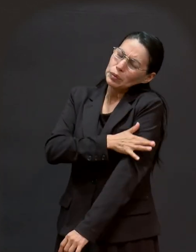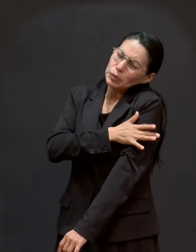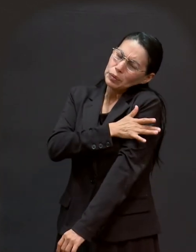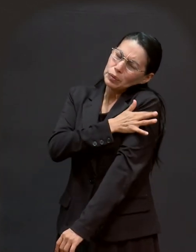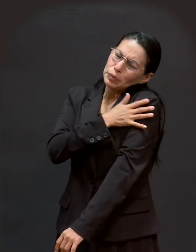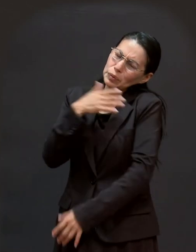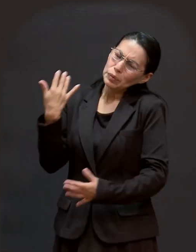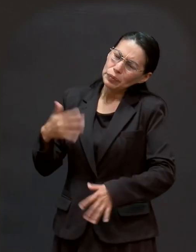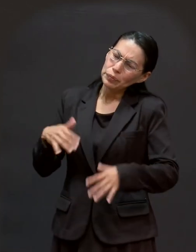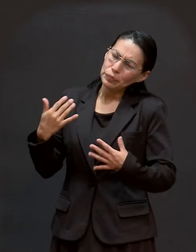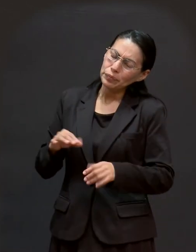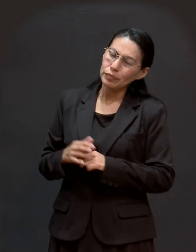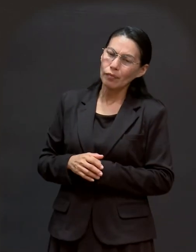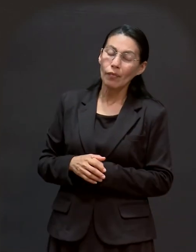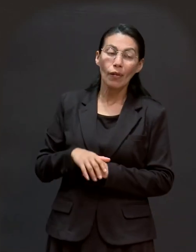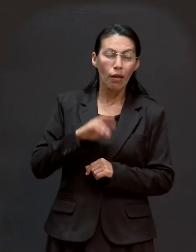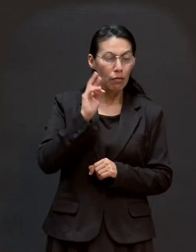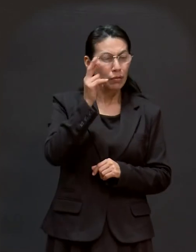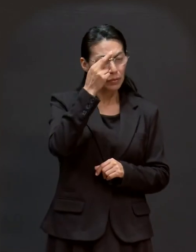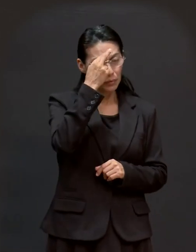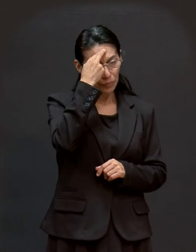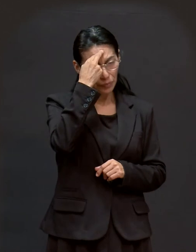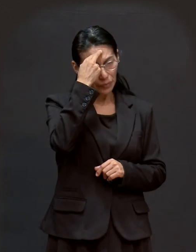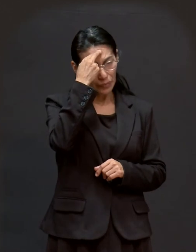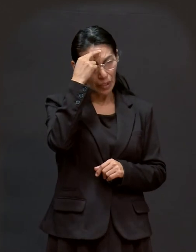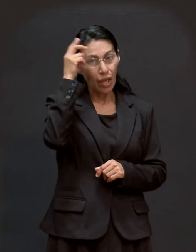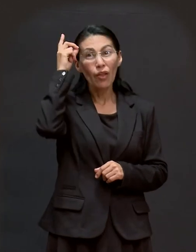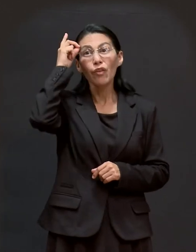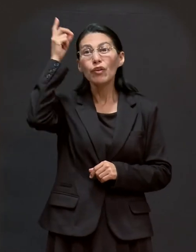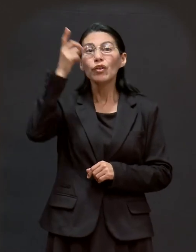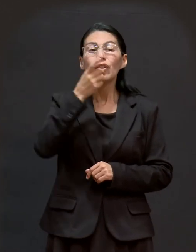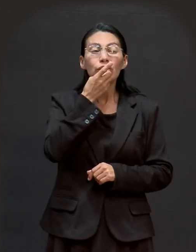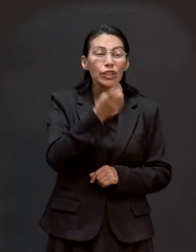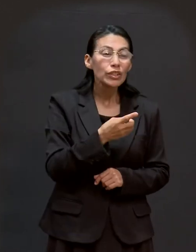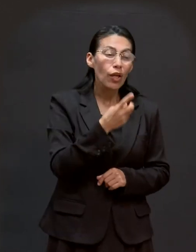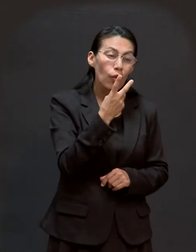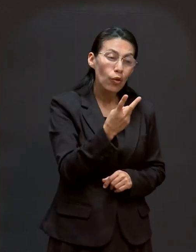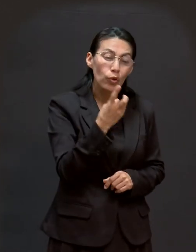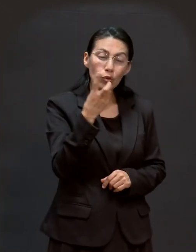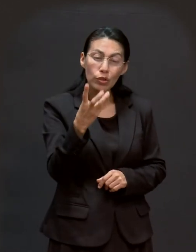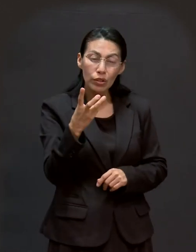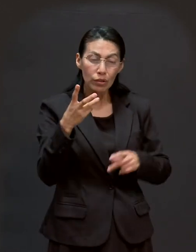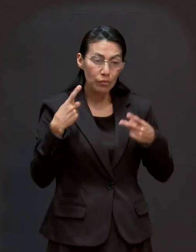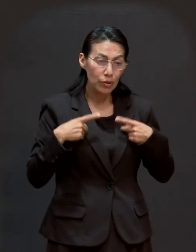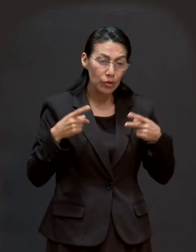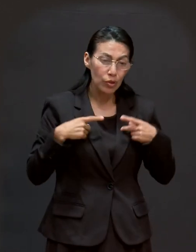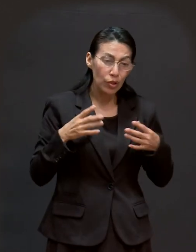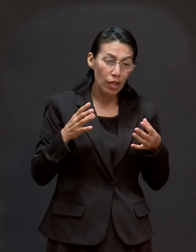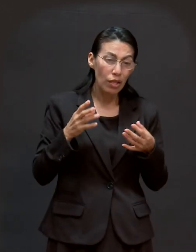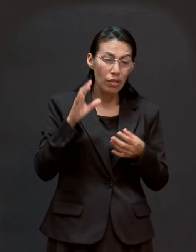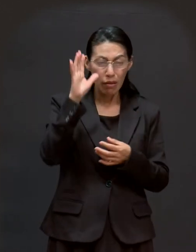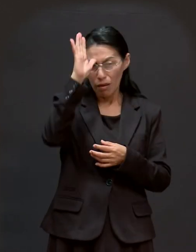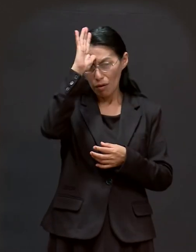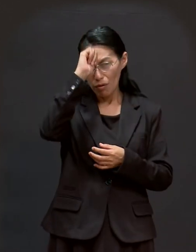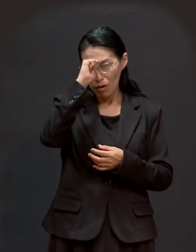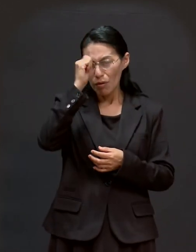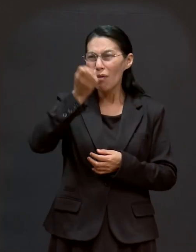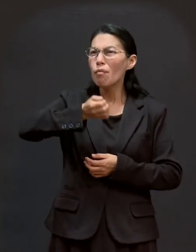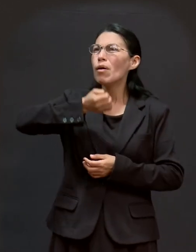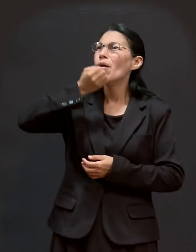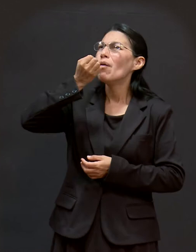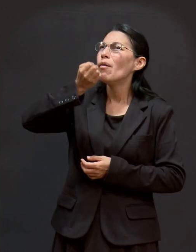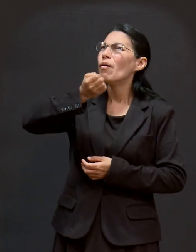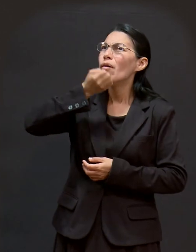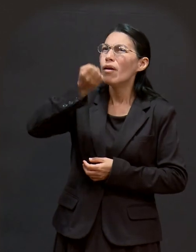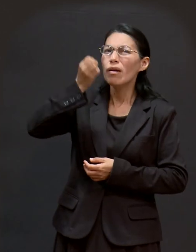en mi vida me hace recordar cuando jesús dijo que si dos o tres se ponen de acuerdo en esta tierra a pedir a su